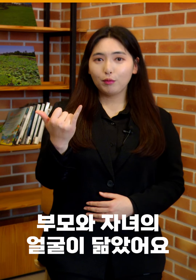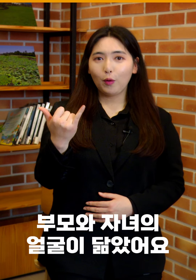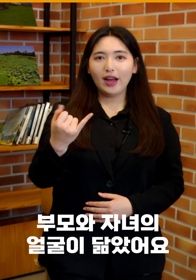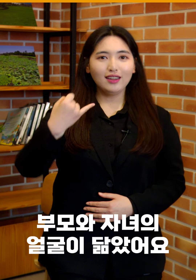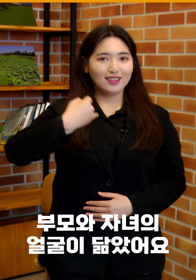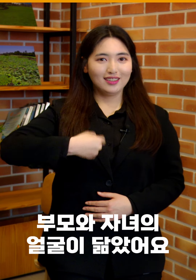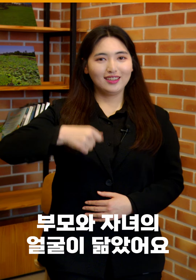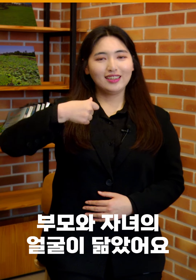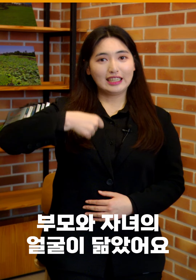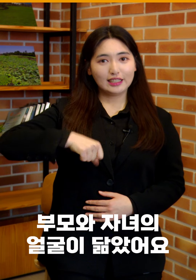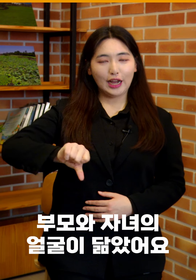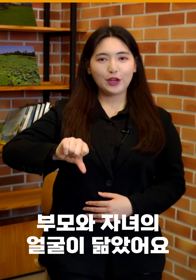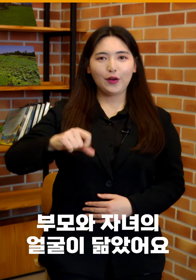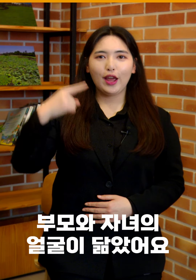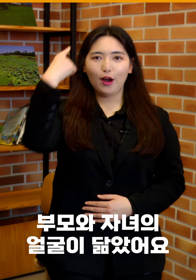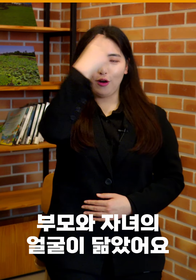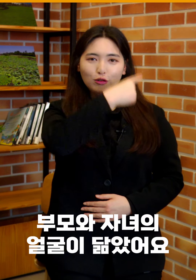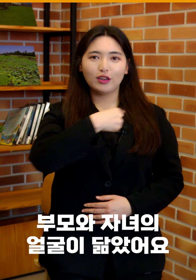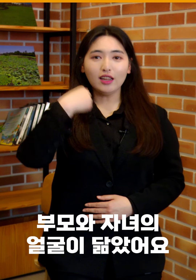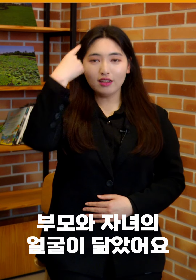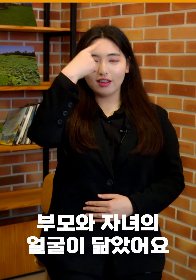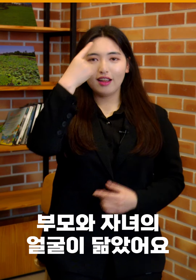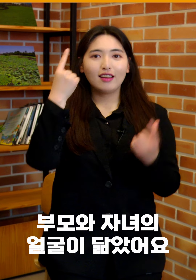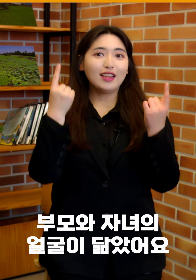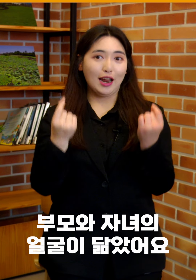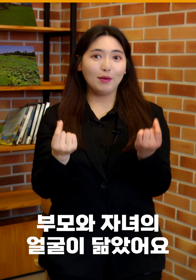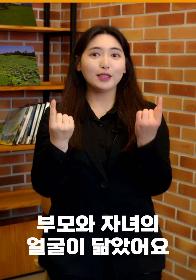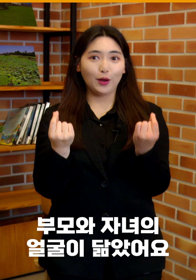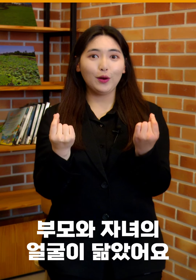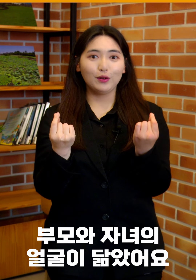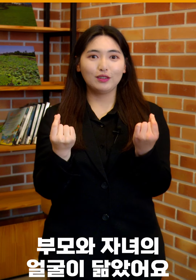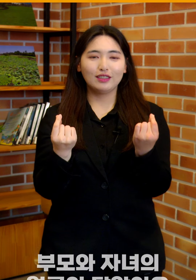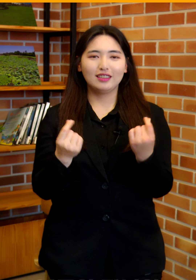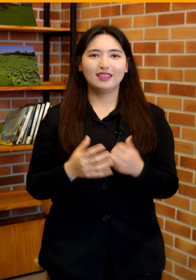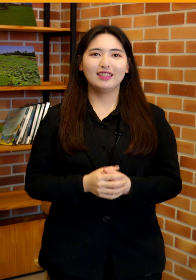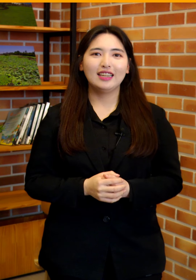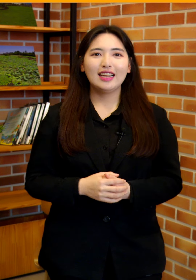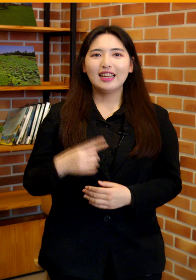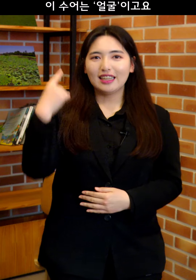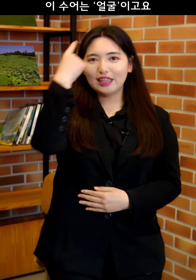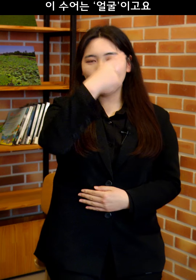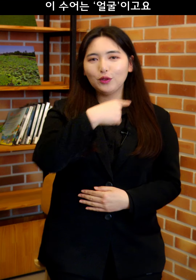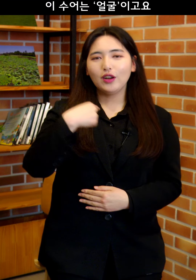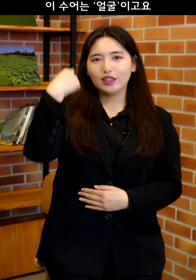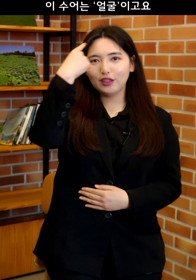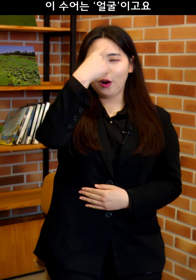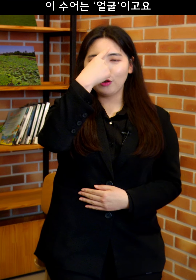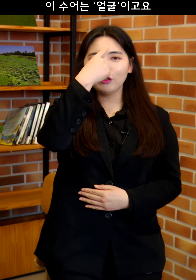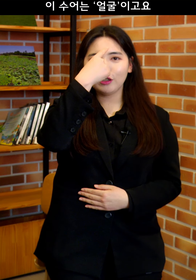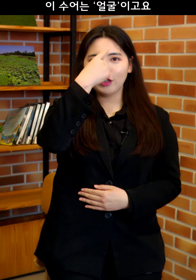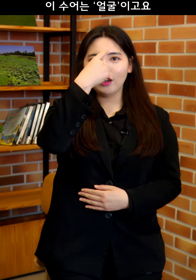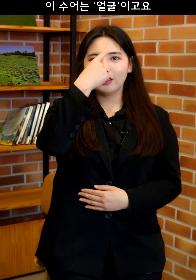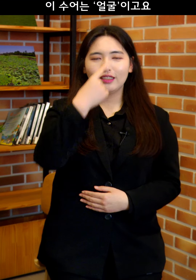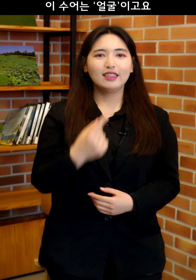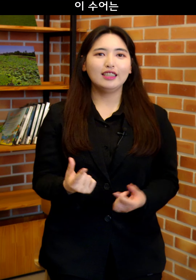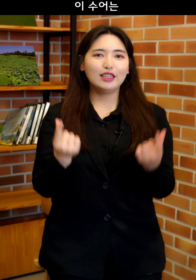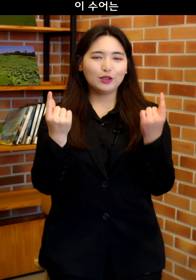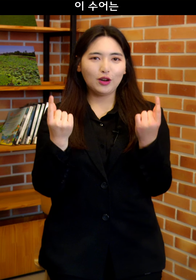부모와 자녀의 얼굴이 닮았어요. 이 수어는 얼굴이고요. 이